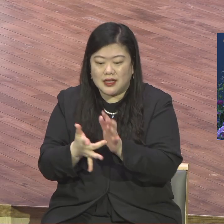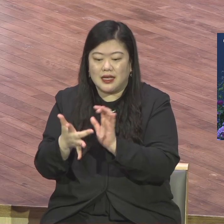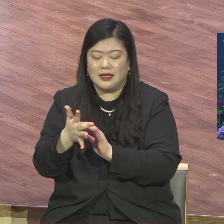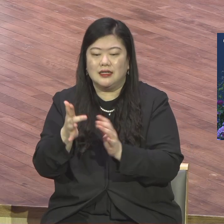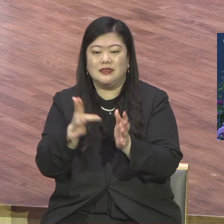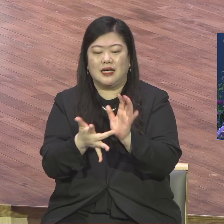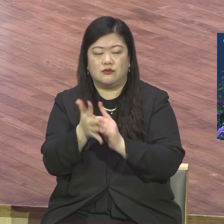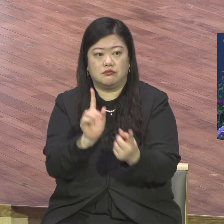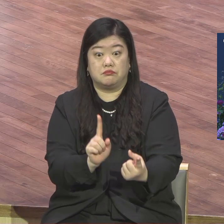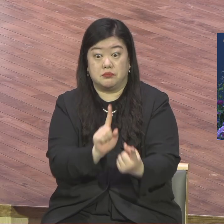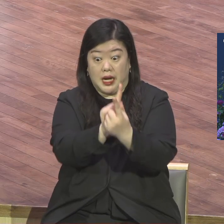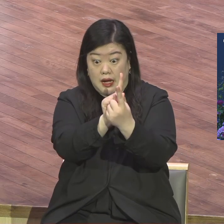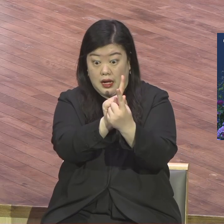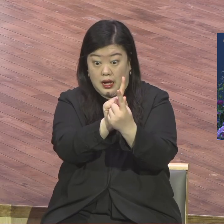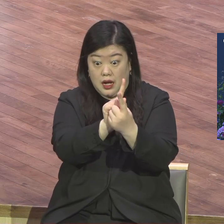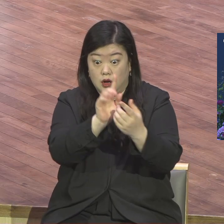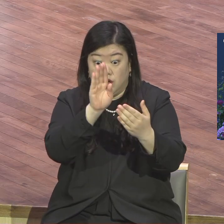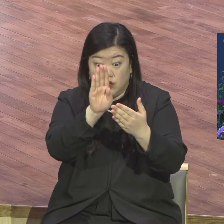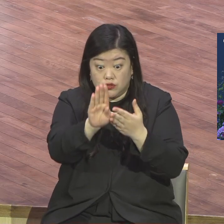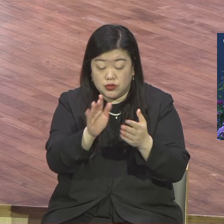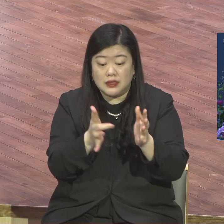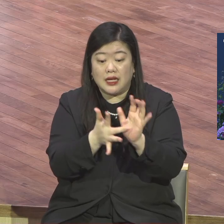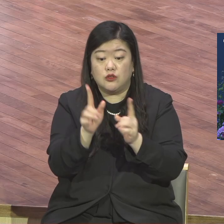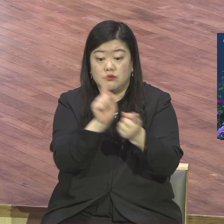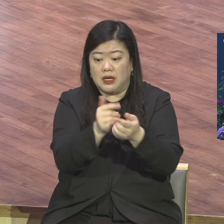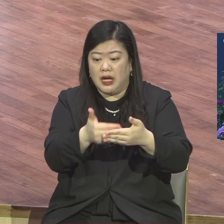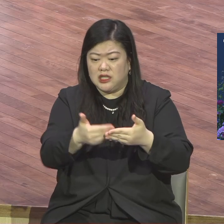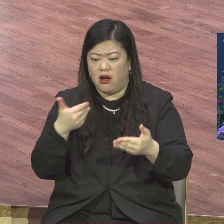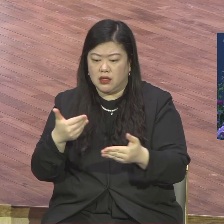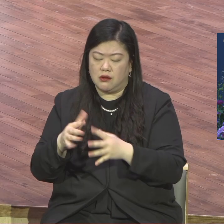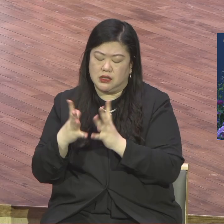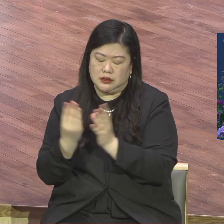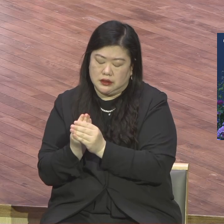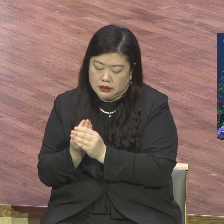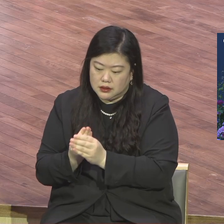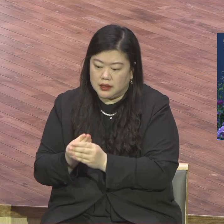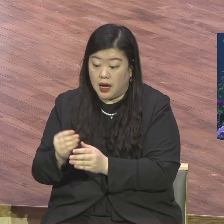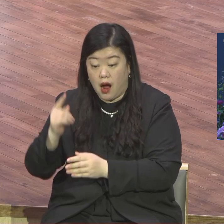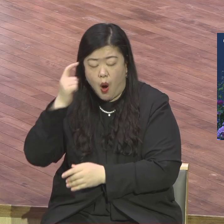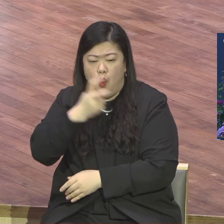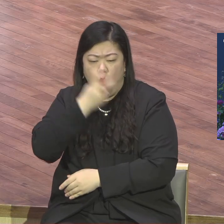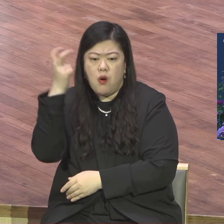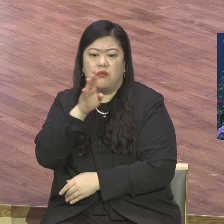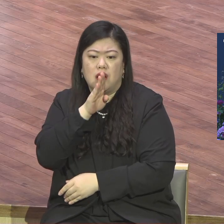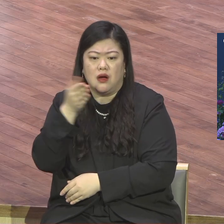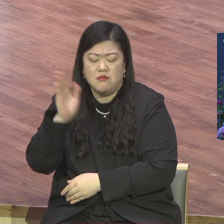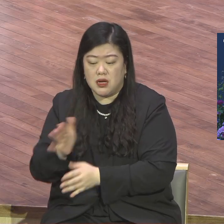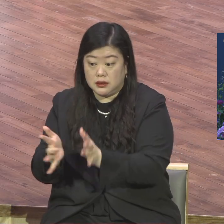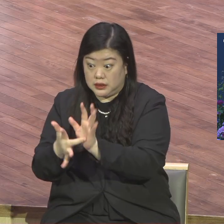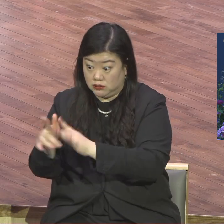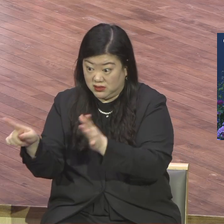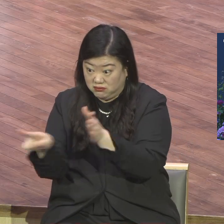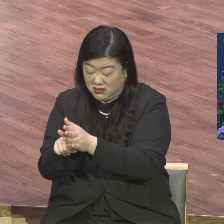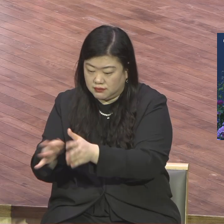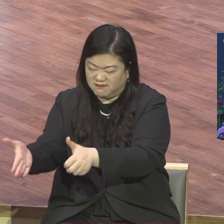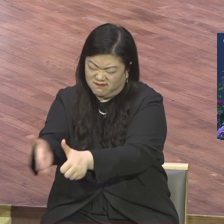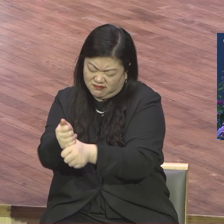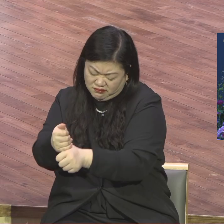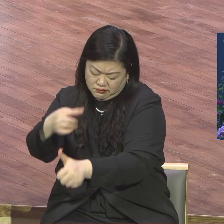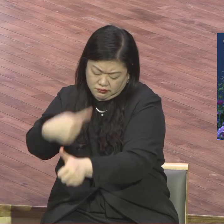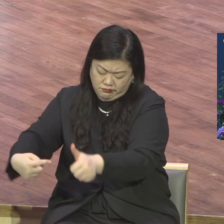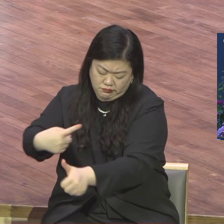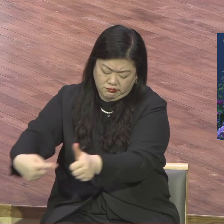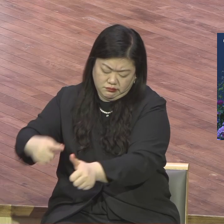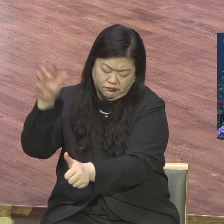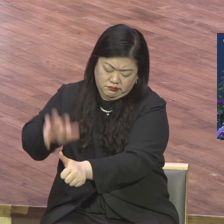180도 완전히 달라졌습니다. 이전에는 예수 믿는 자들을 가장